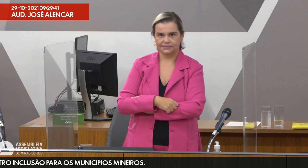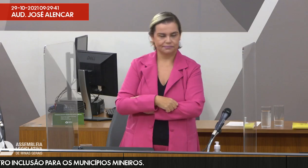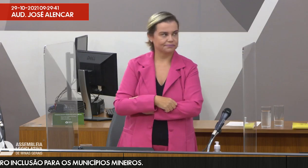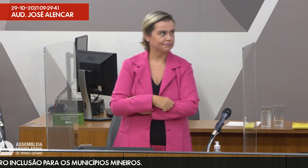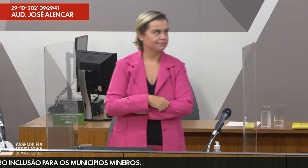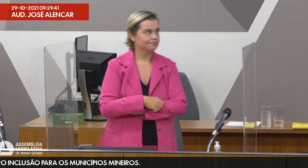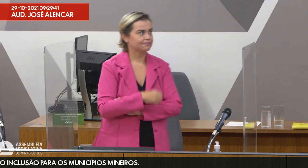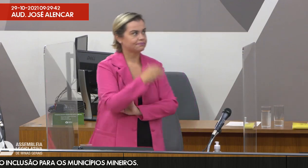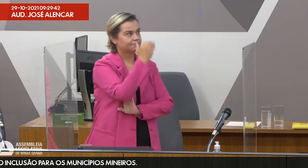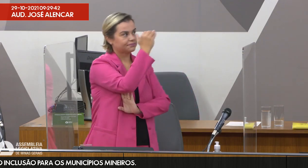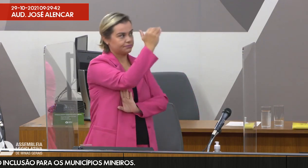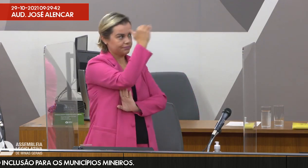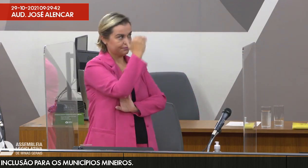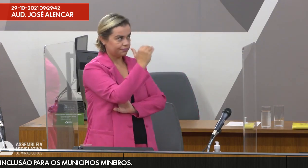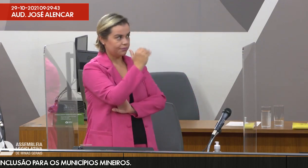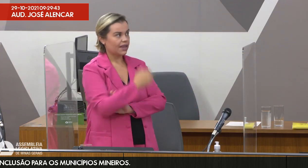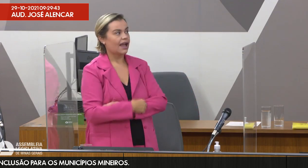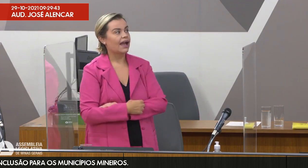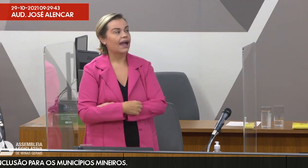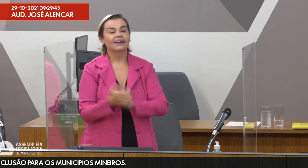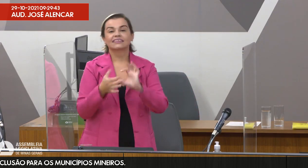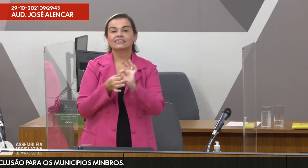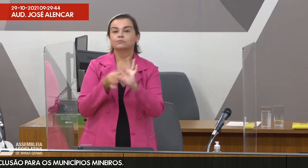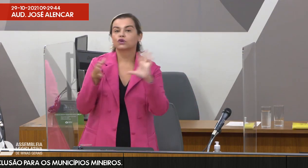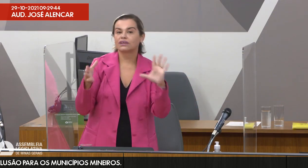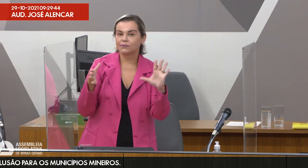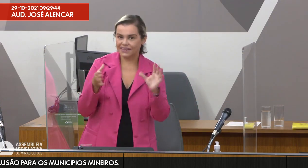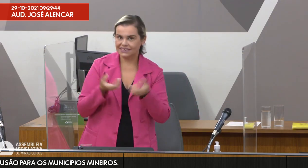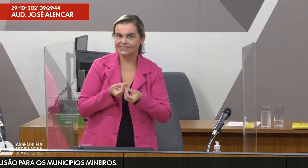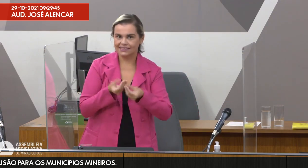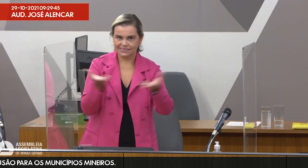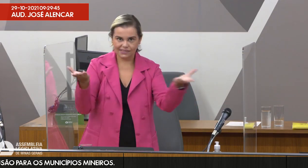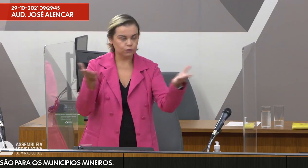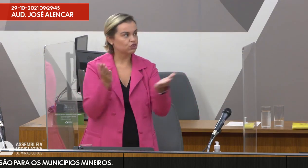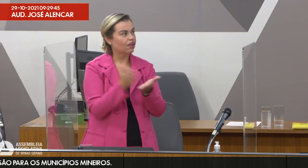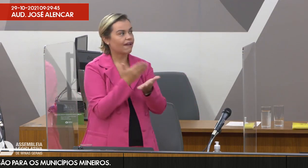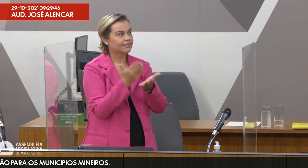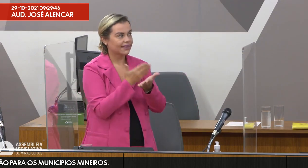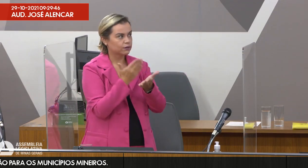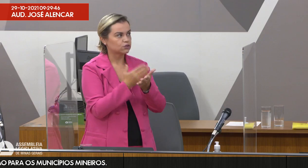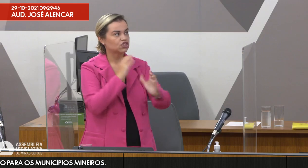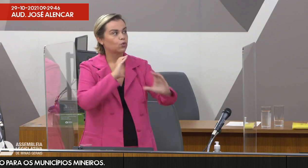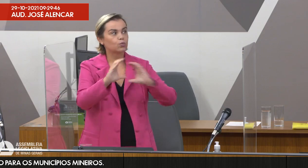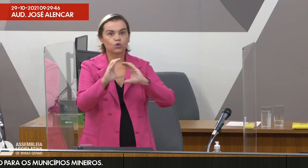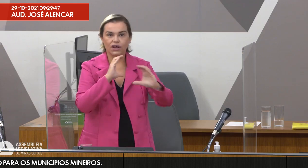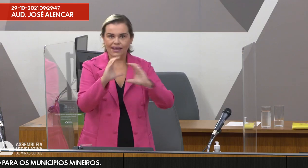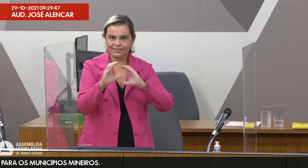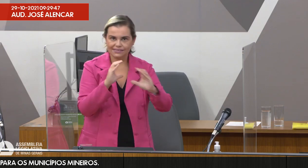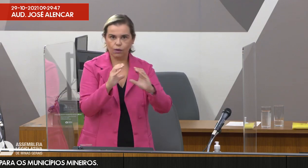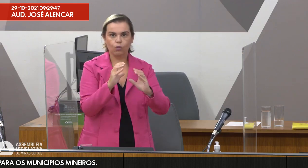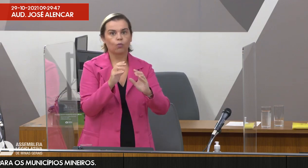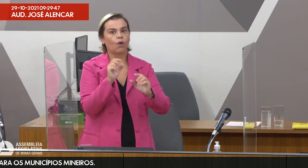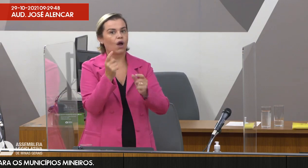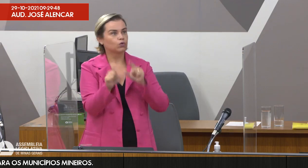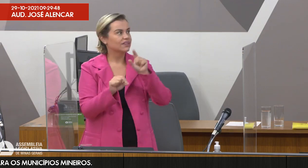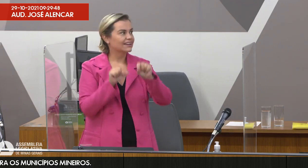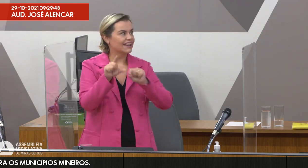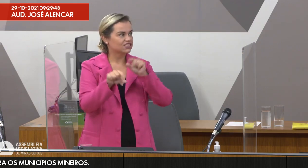e respostas sobre a COVID-19. E a disponibilização de um caderno de comunicação